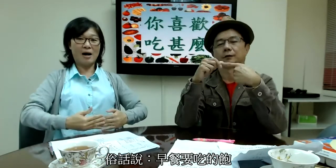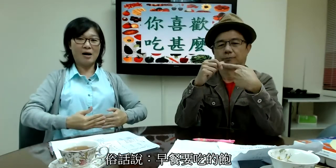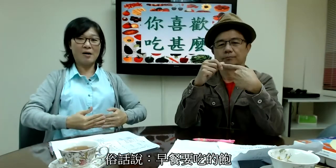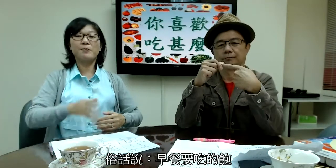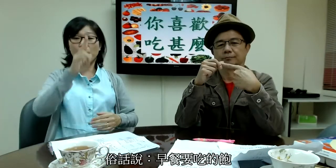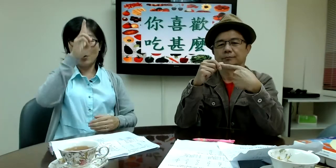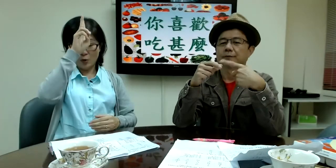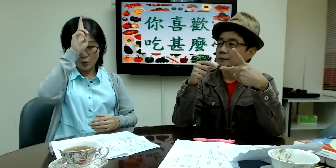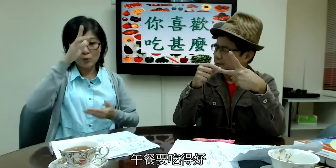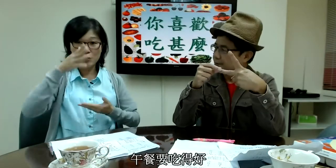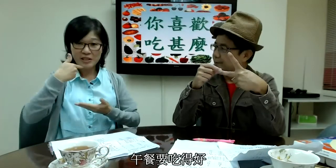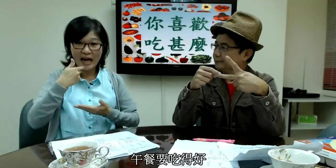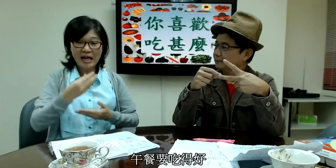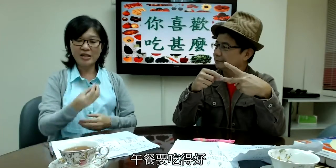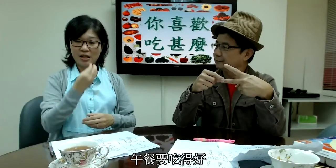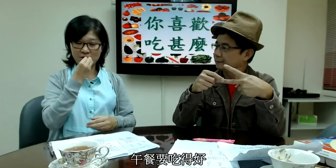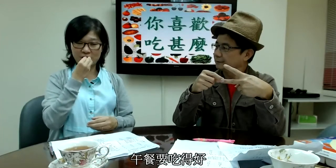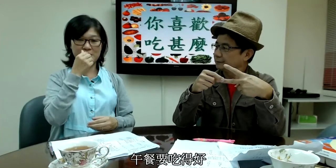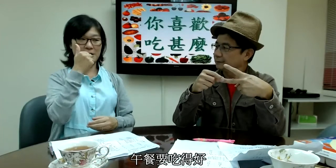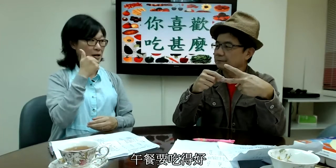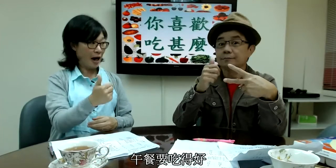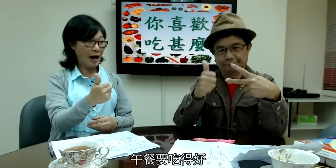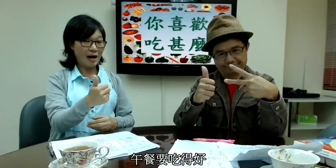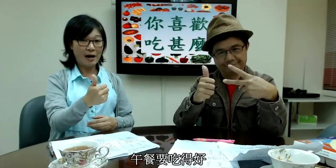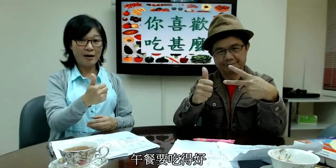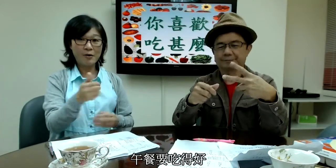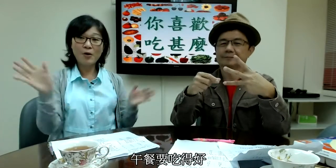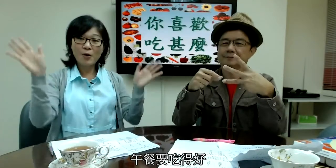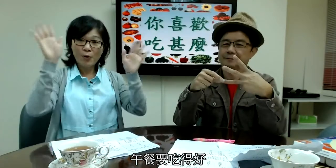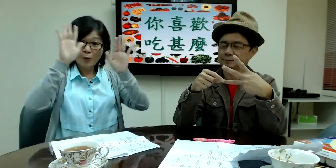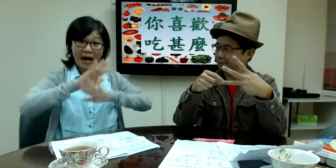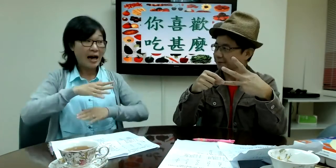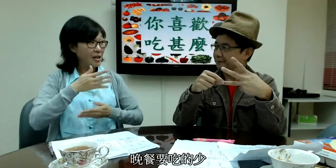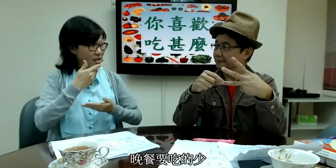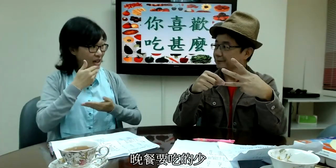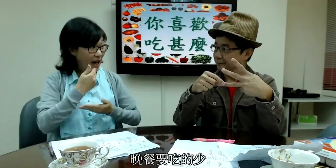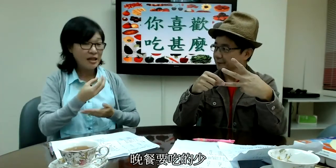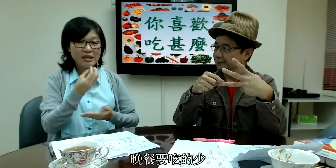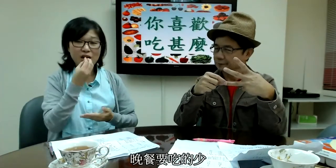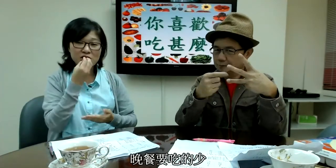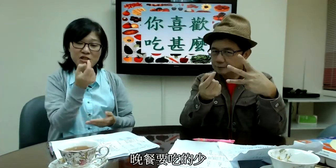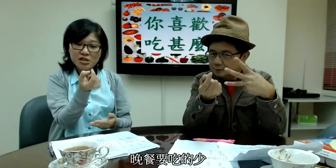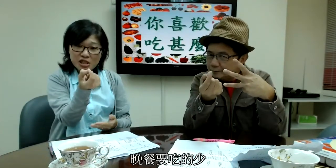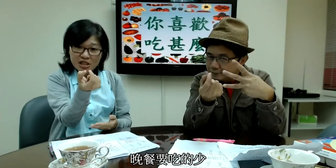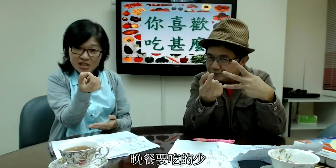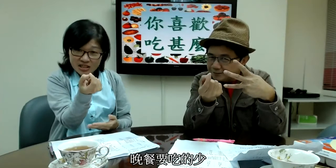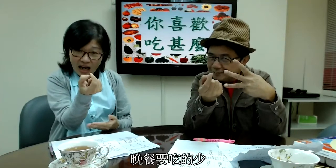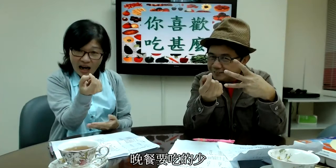饱，午餐要吃得好，晚餐要吃